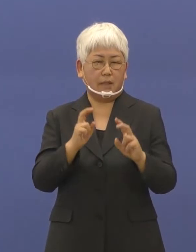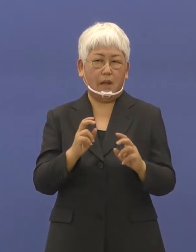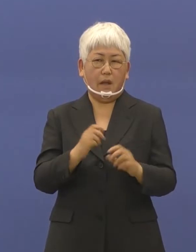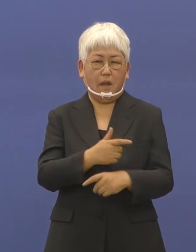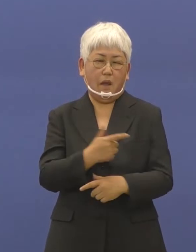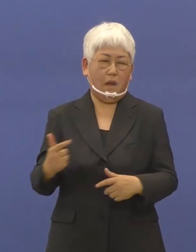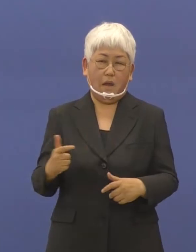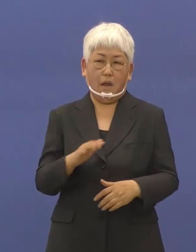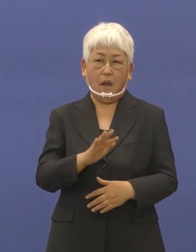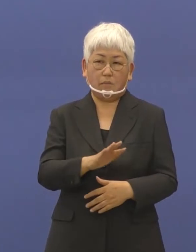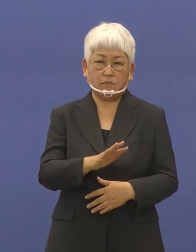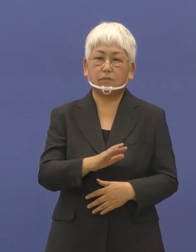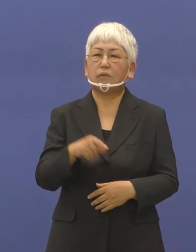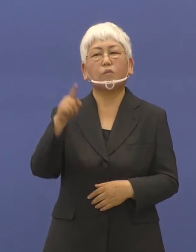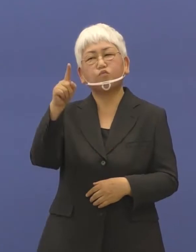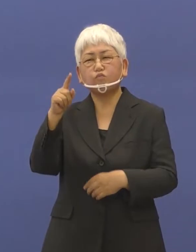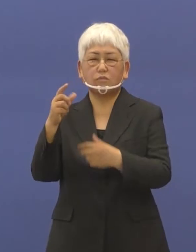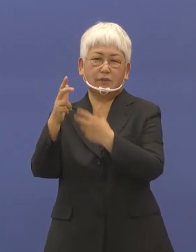とは